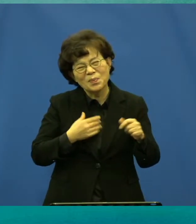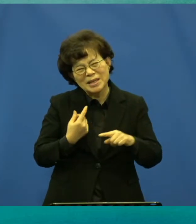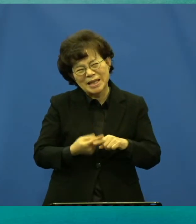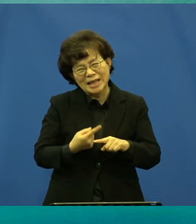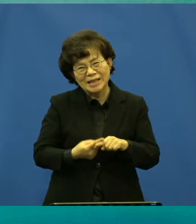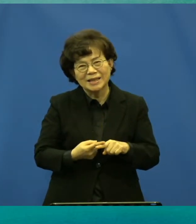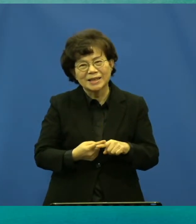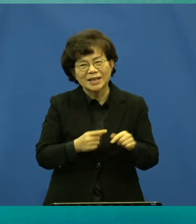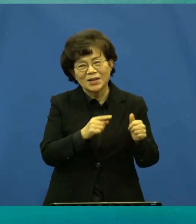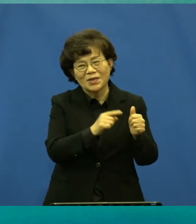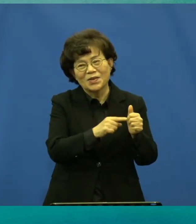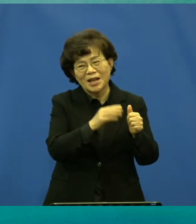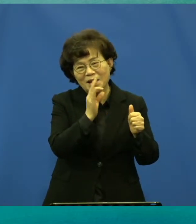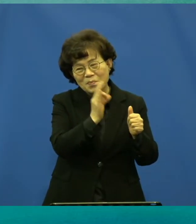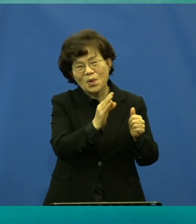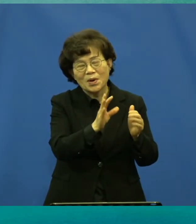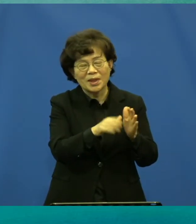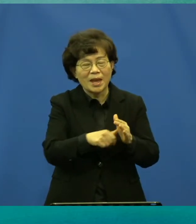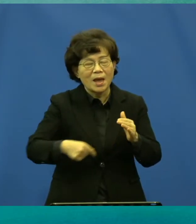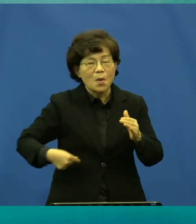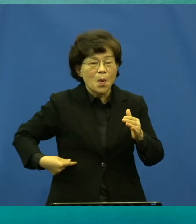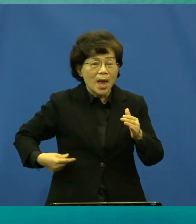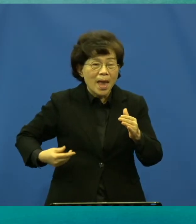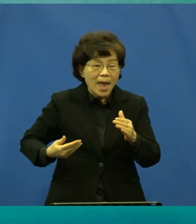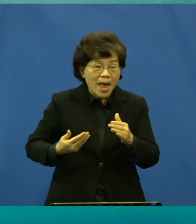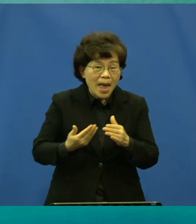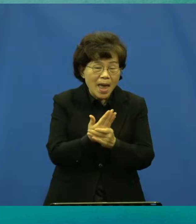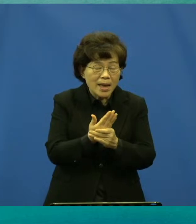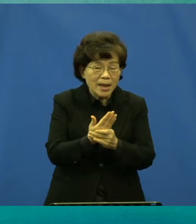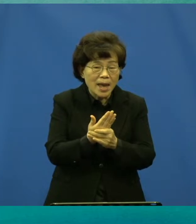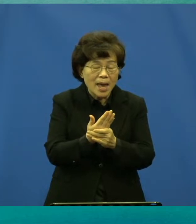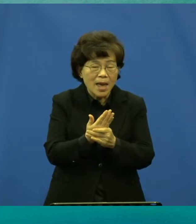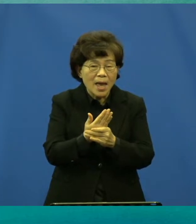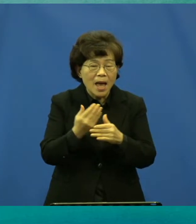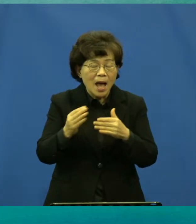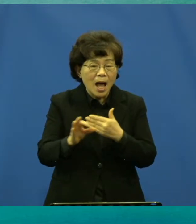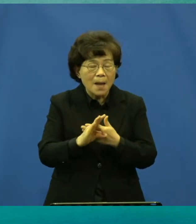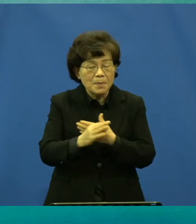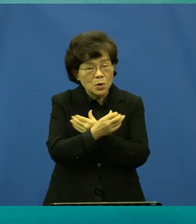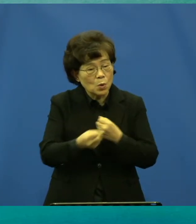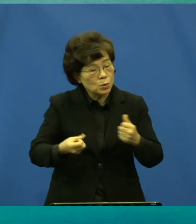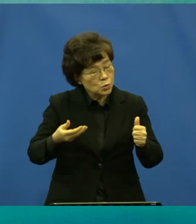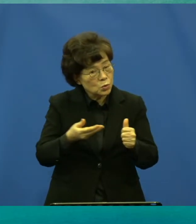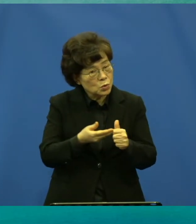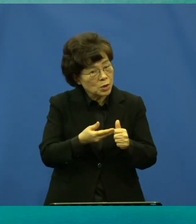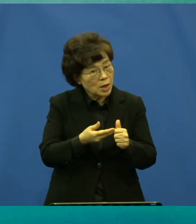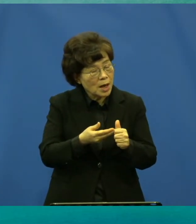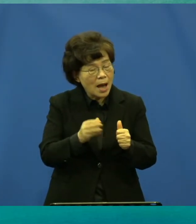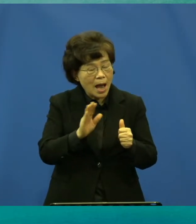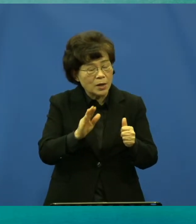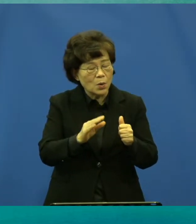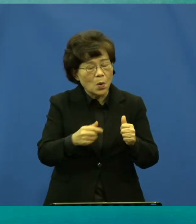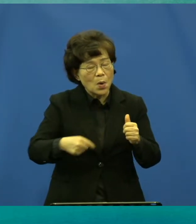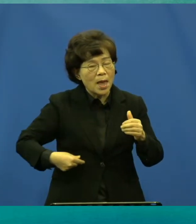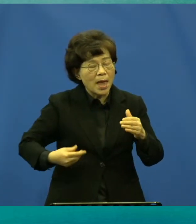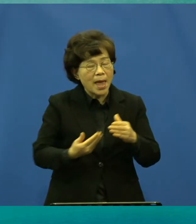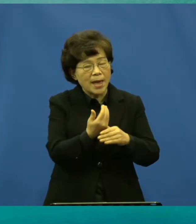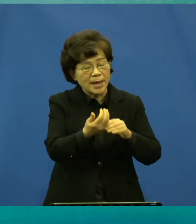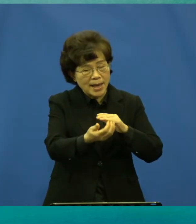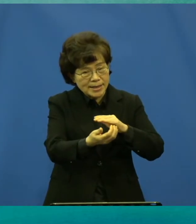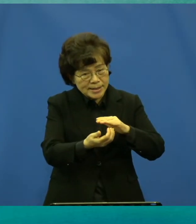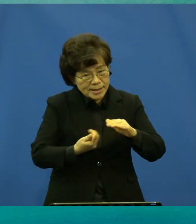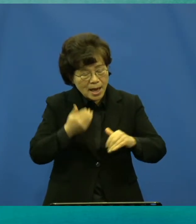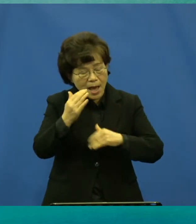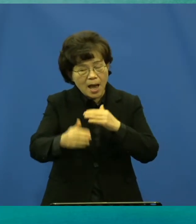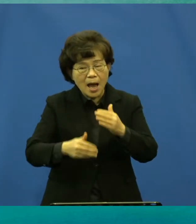이 요나를 보면서 회개하고야 용서하시는 분이 아니라는 걸 알 수가 있습니다. 회개 이전에, 우리의 회개 이전에